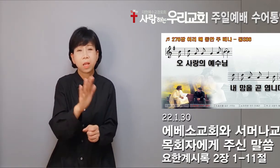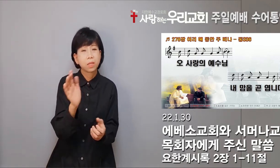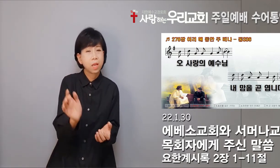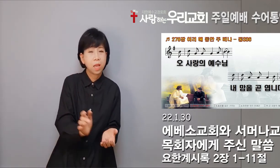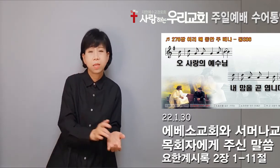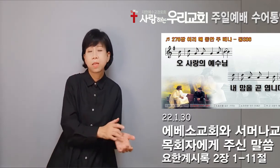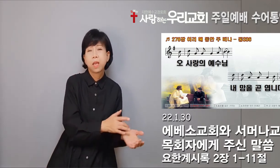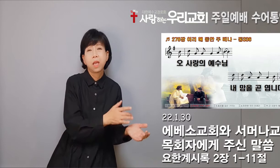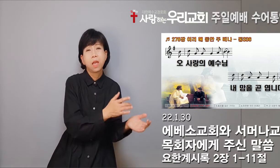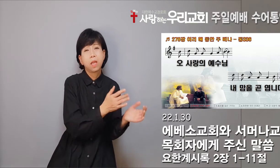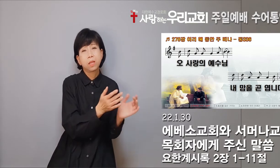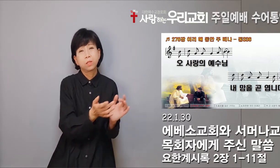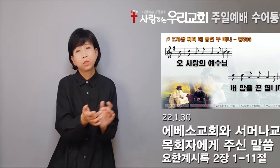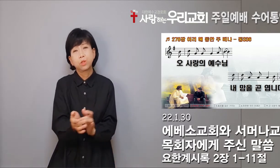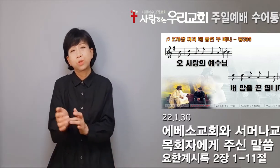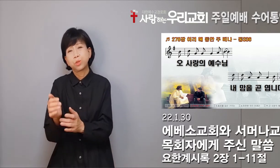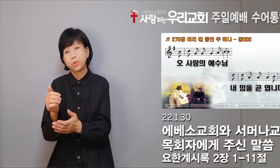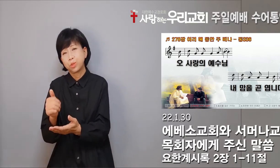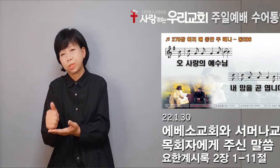사랑의 예수님